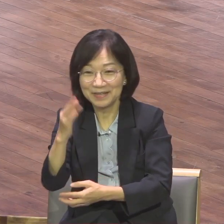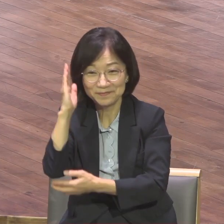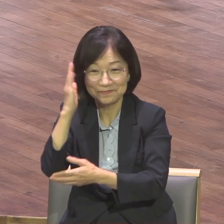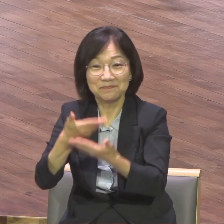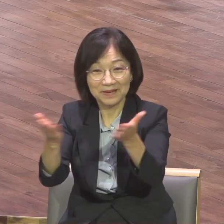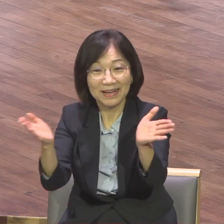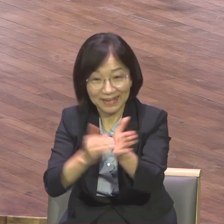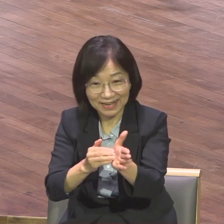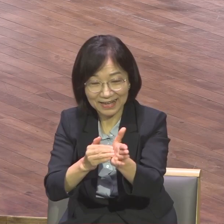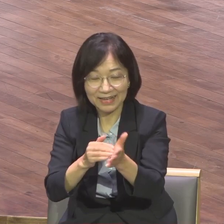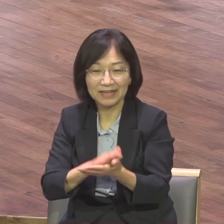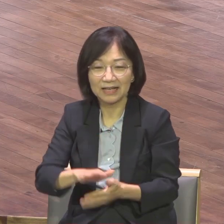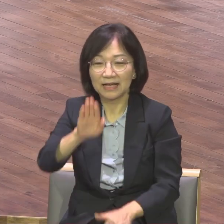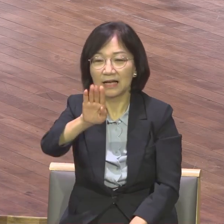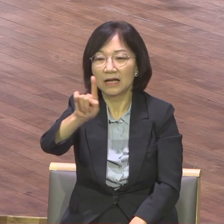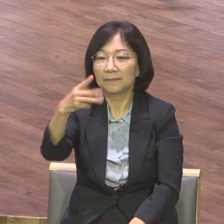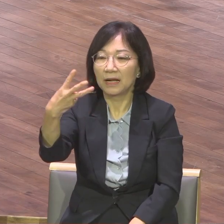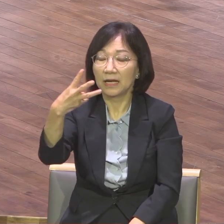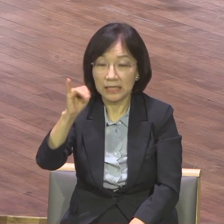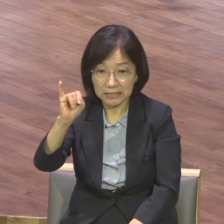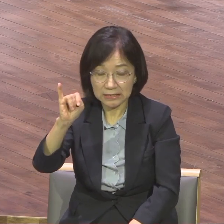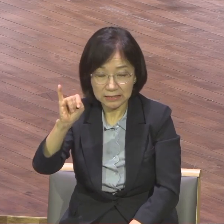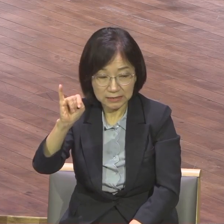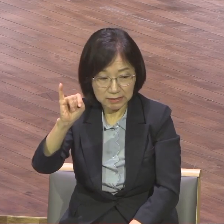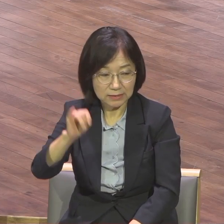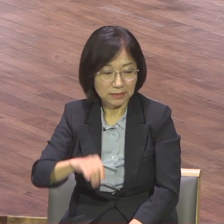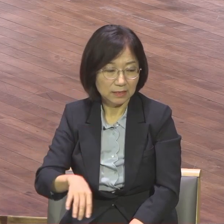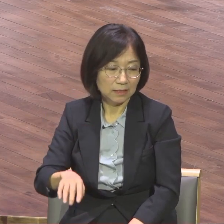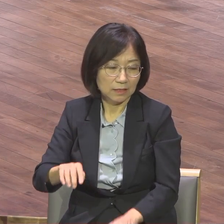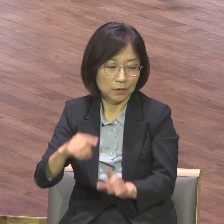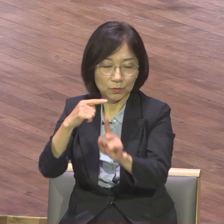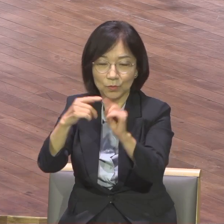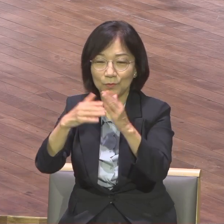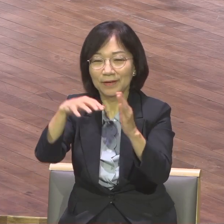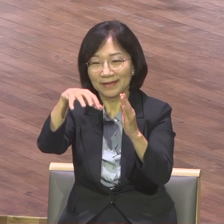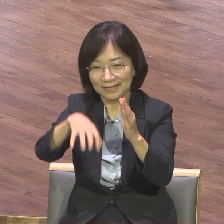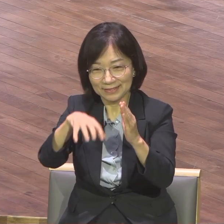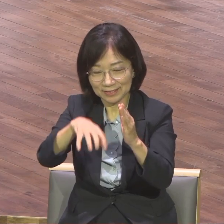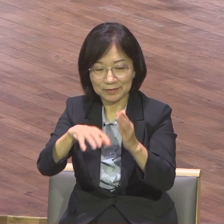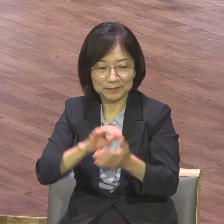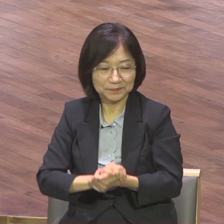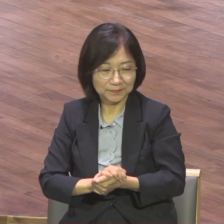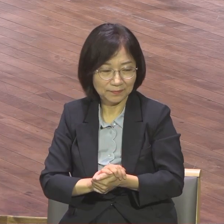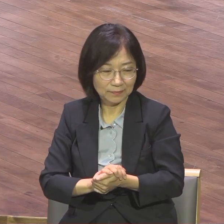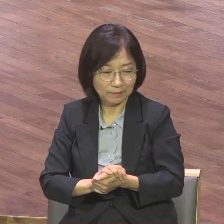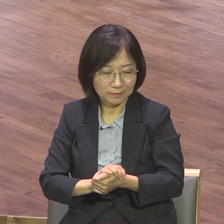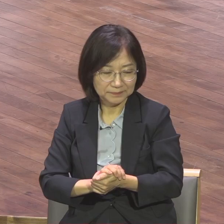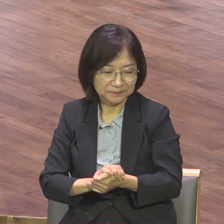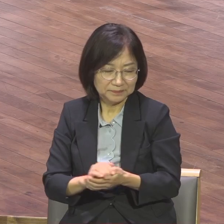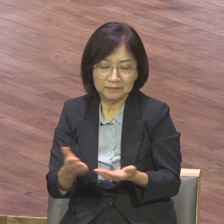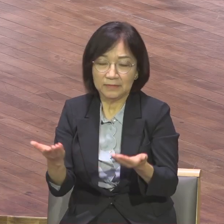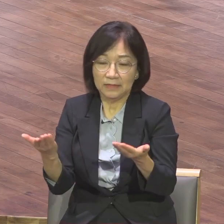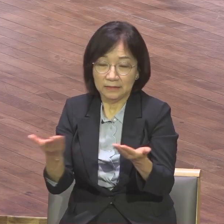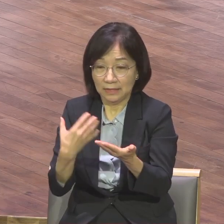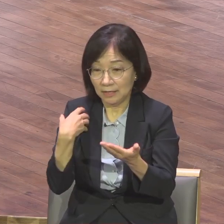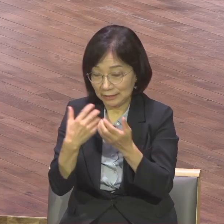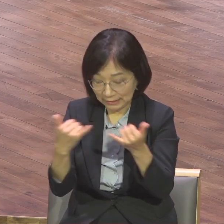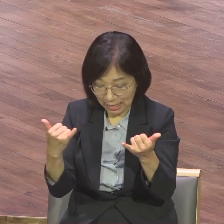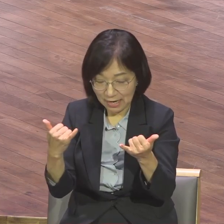발리 여원교회 사역자 이 시스템 확립 LTS를 통한